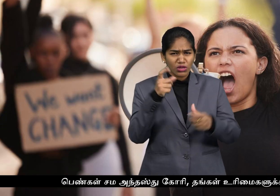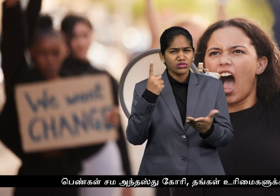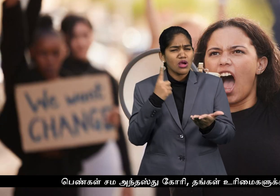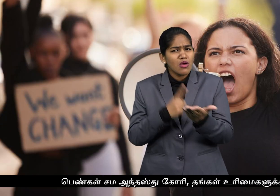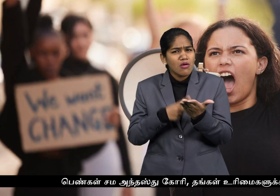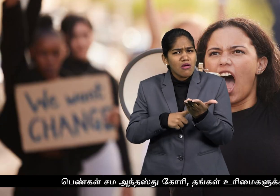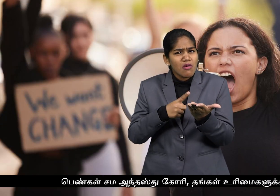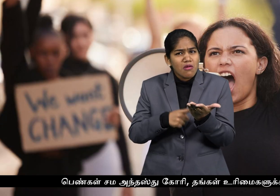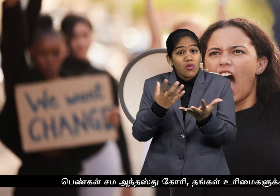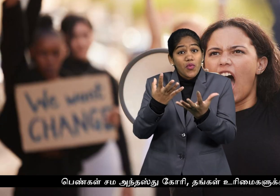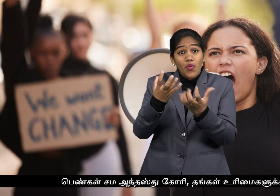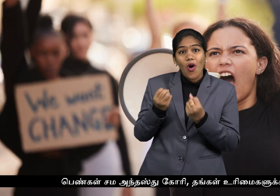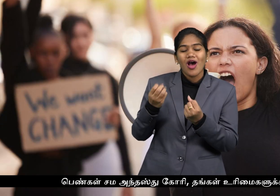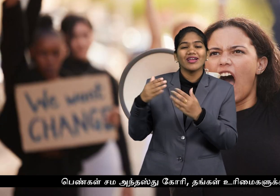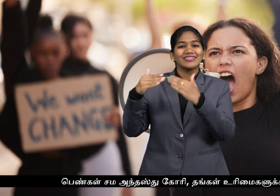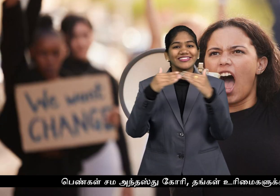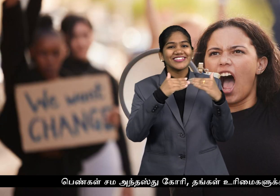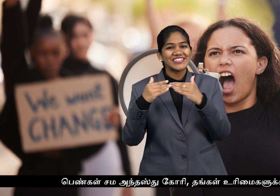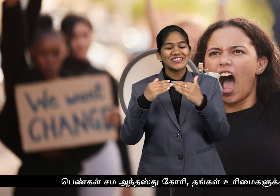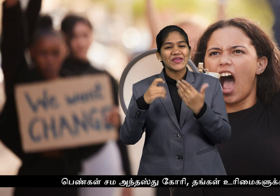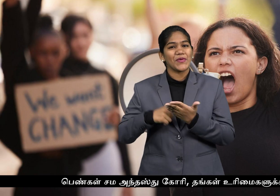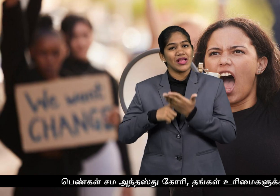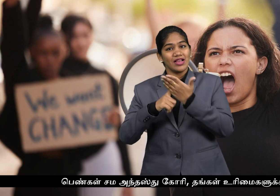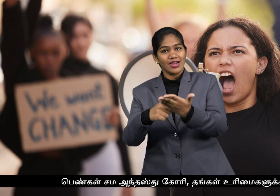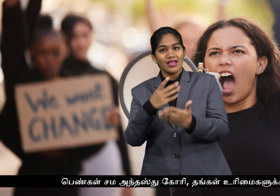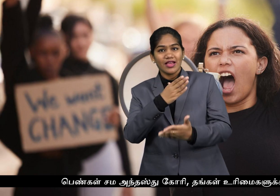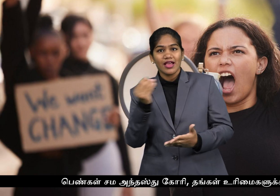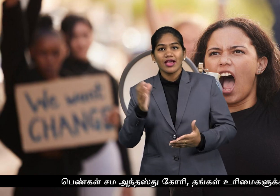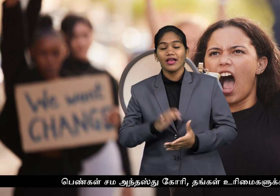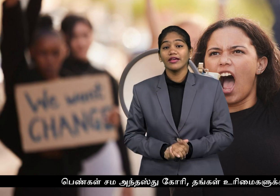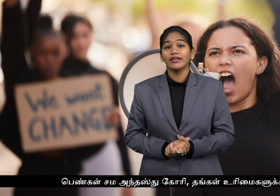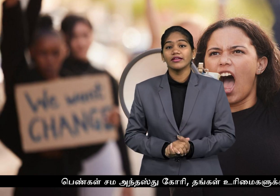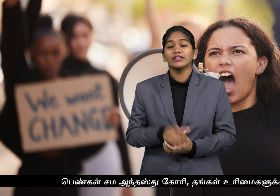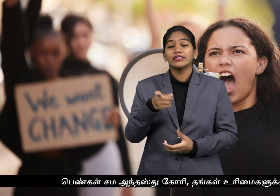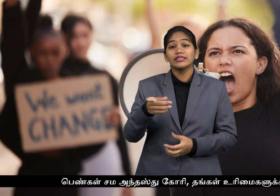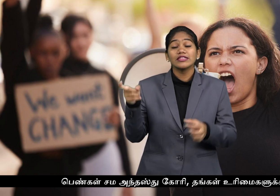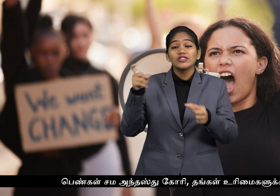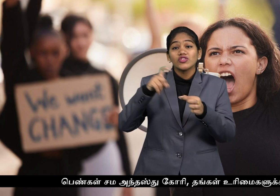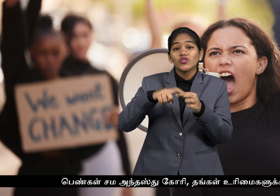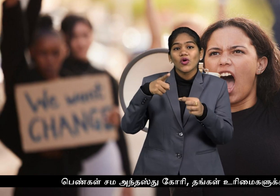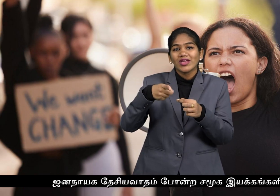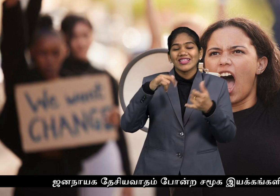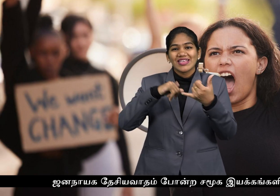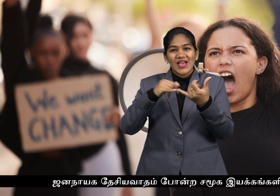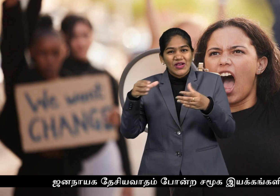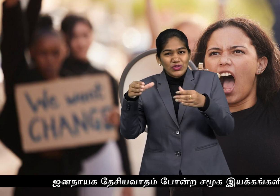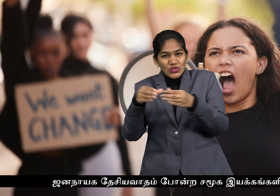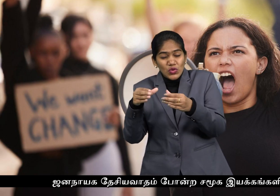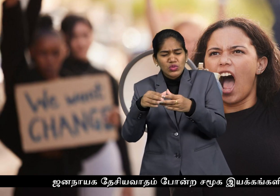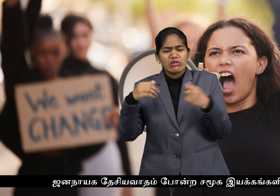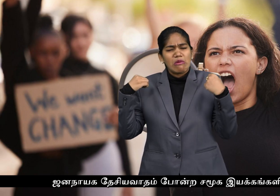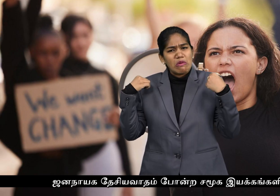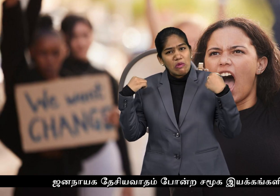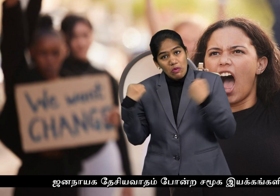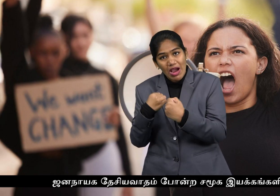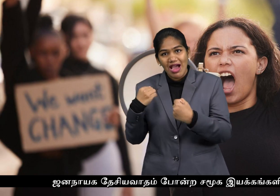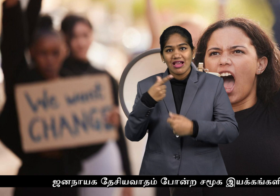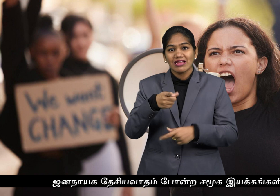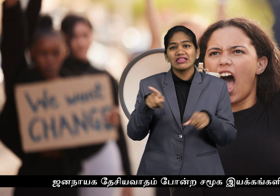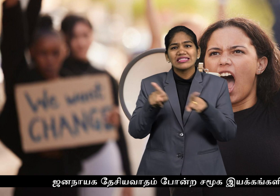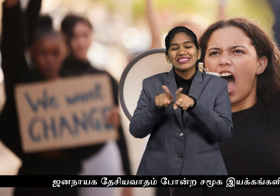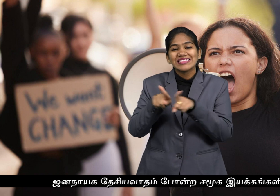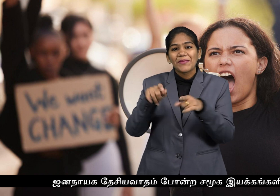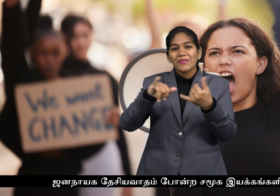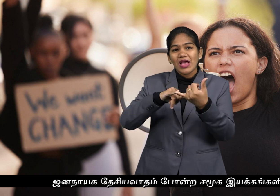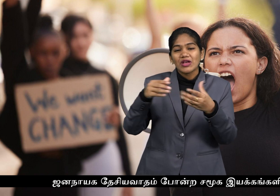பெண்கள் சம அந்தஸ்து கோரி தங்கள் உரிமைகளுக்காக பொதுநலம், ஜனநாயக தேசியவாதம் போன்ற சமூக